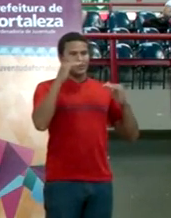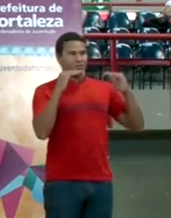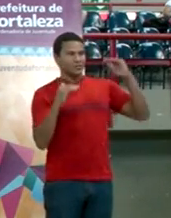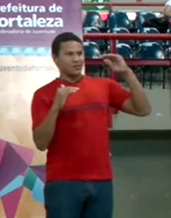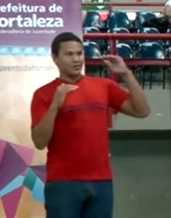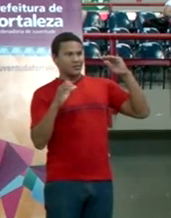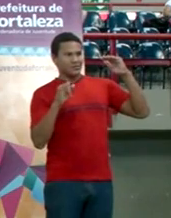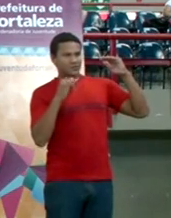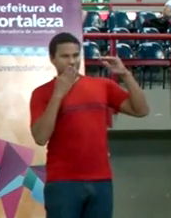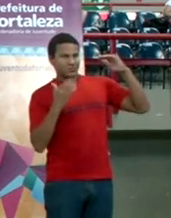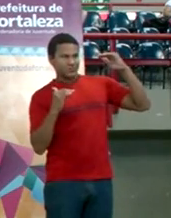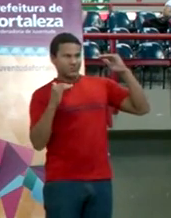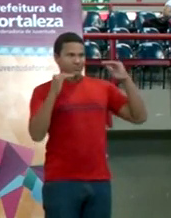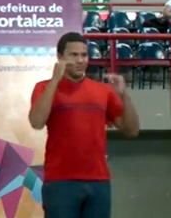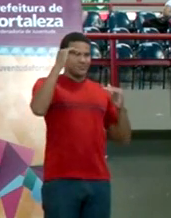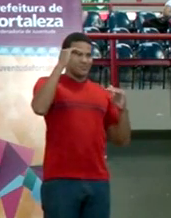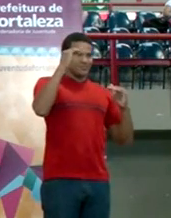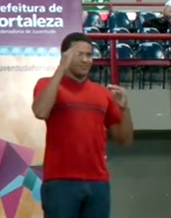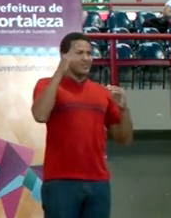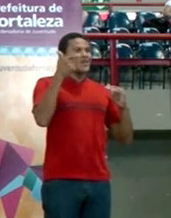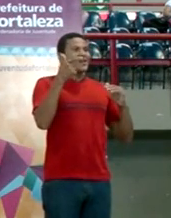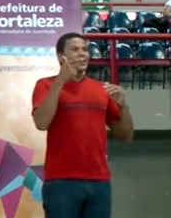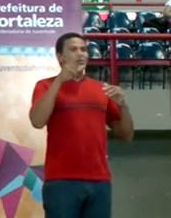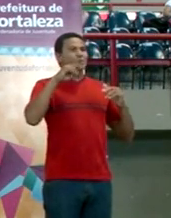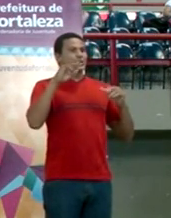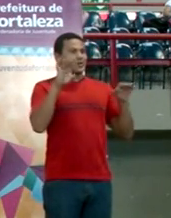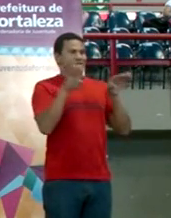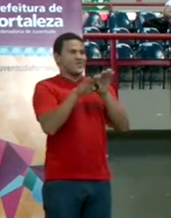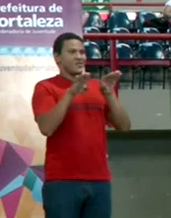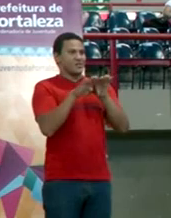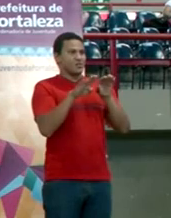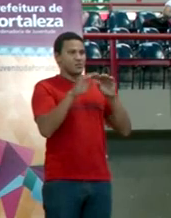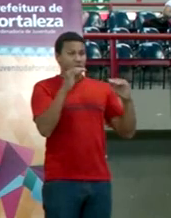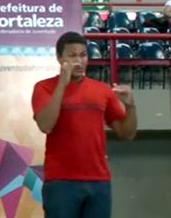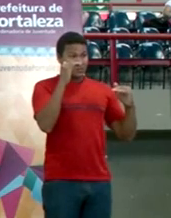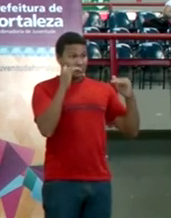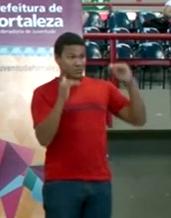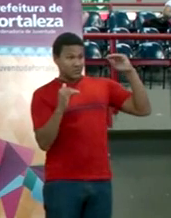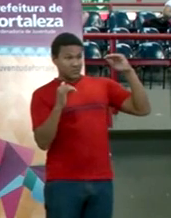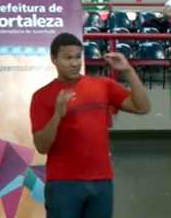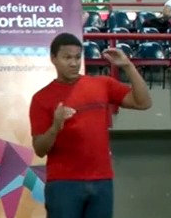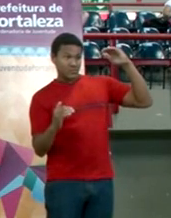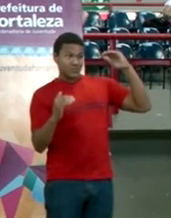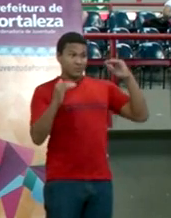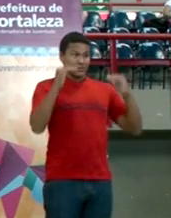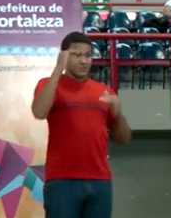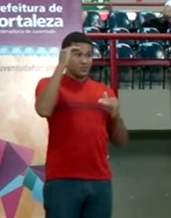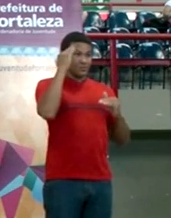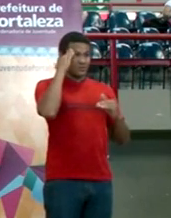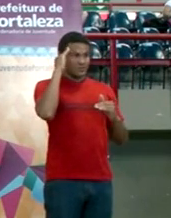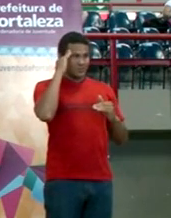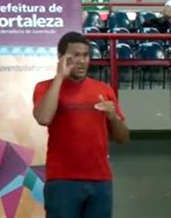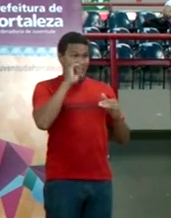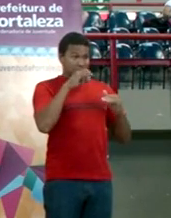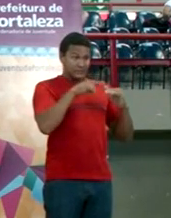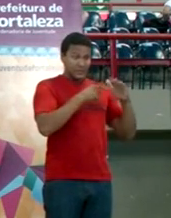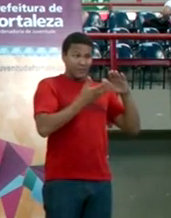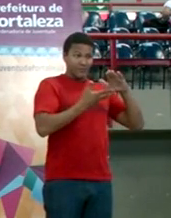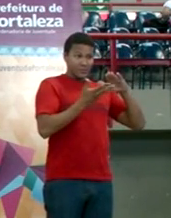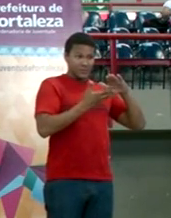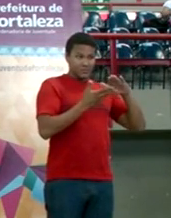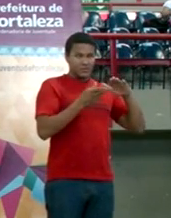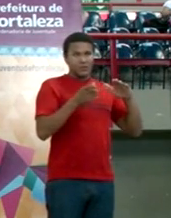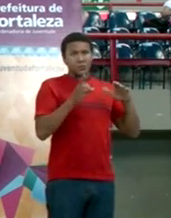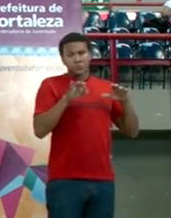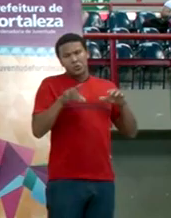pedir a velocidade média, só tem essa maneira de resolver? Não, tem outras. Só que eu particularmente acho que se eu ensinar outra maneira,